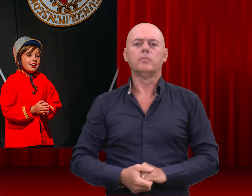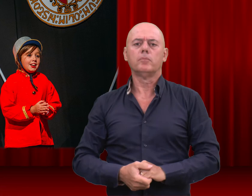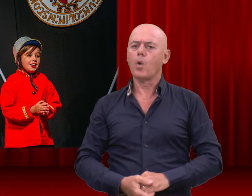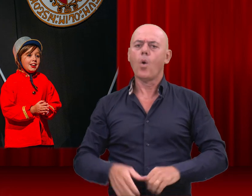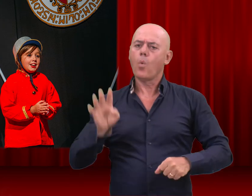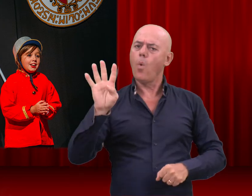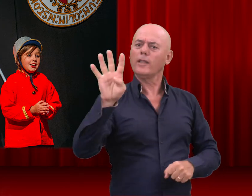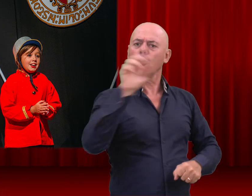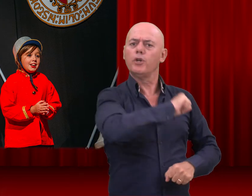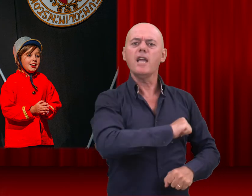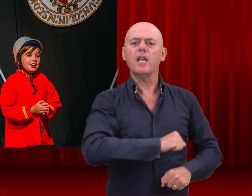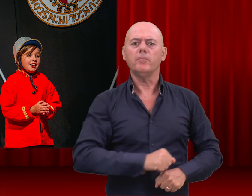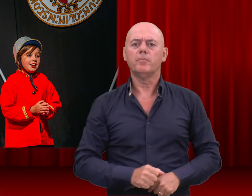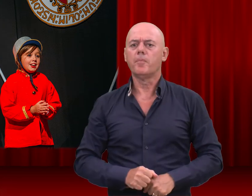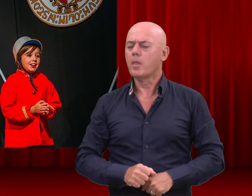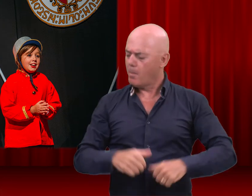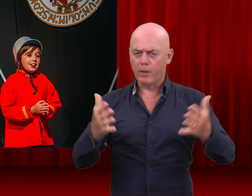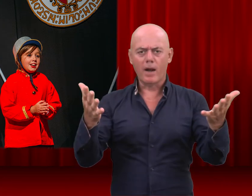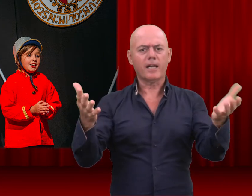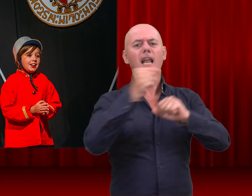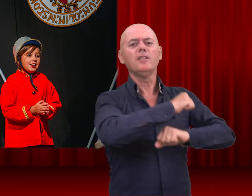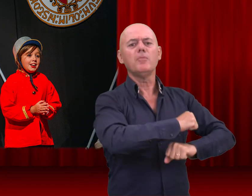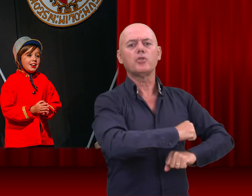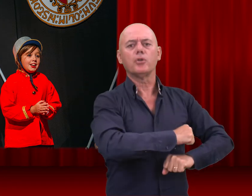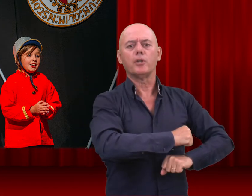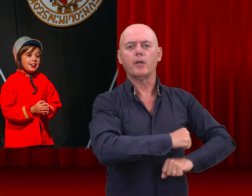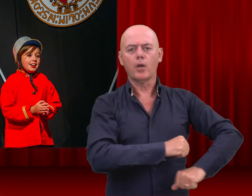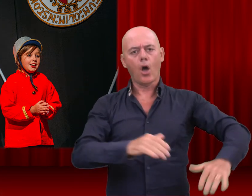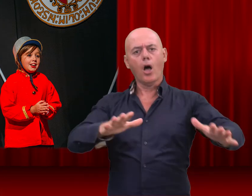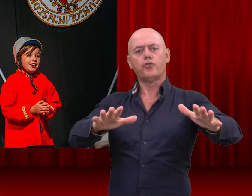Battaglione! 4 monete per una grande